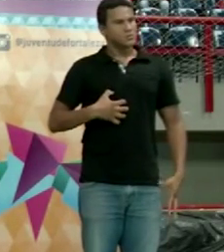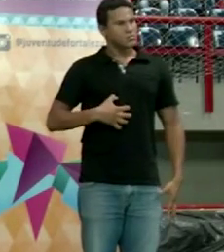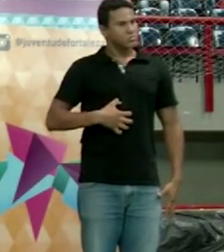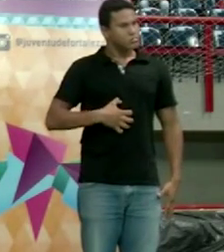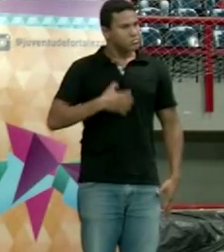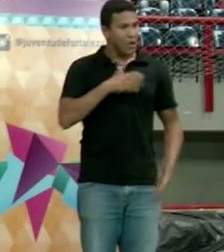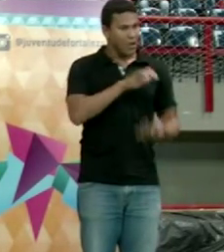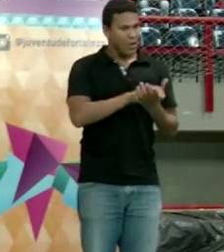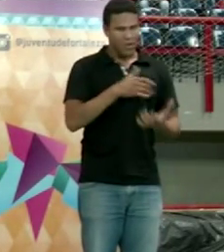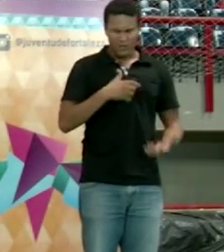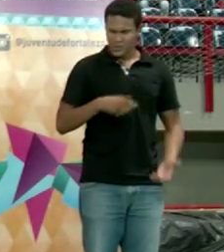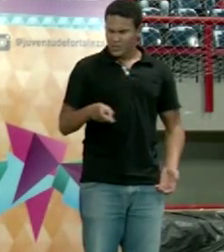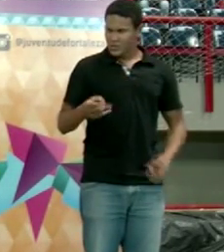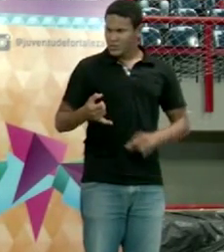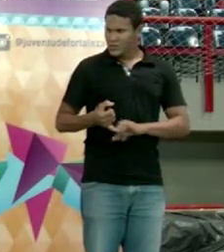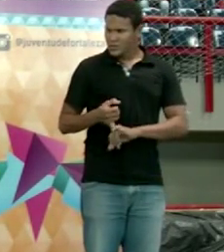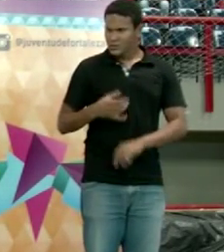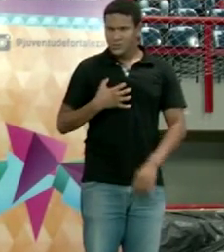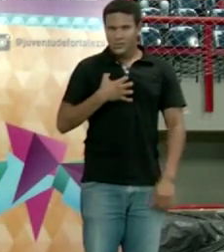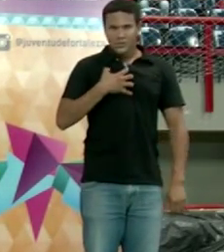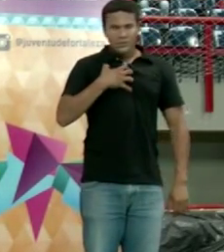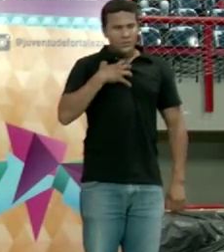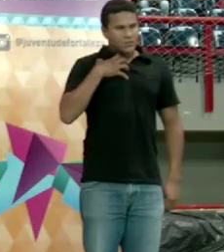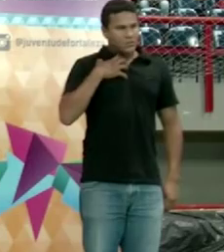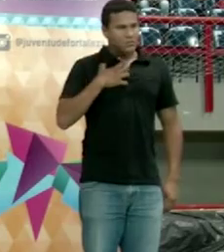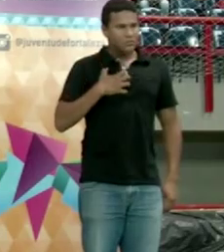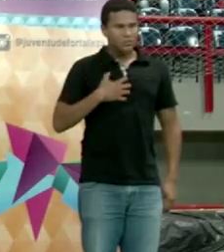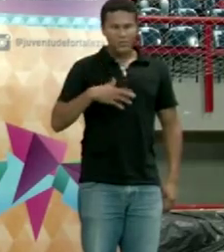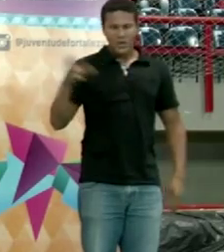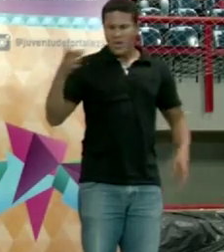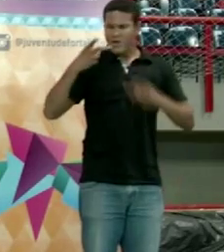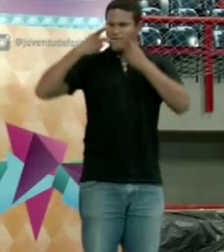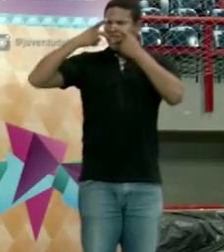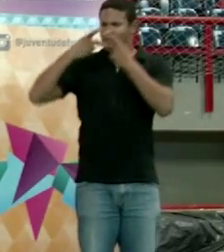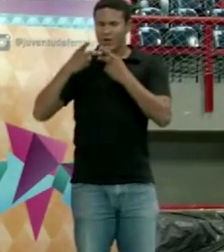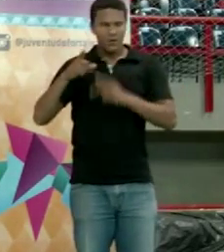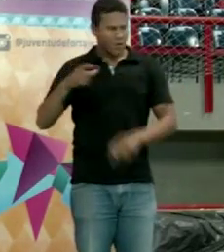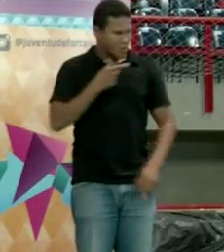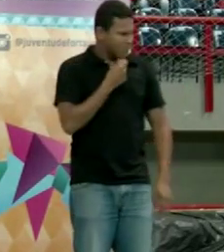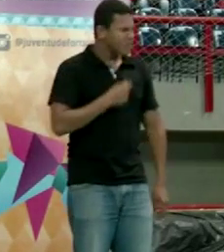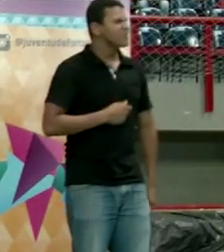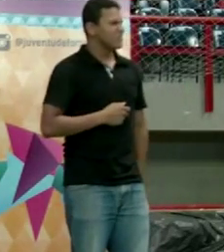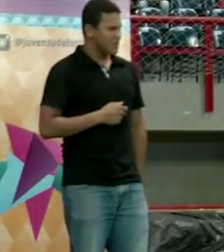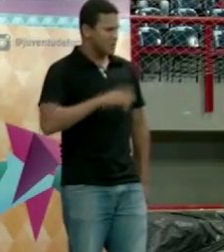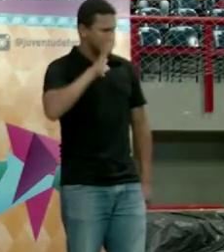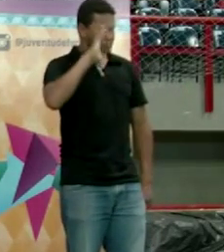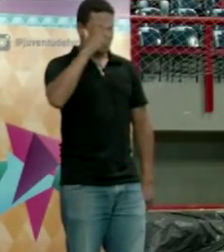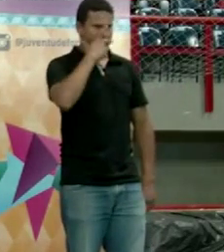E quando falava, coitadinha, apanhava desse